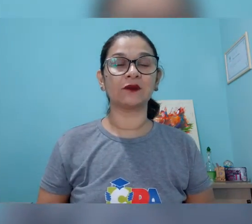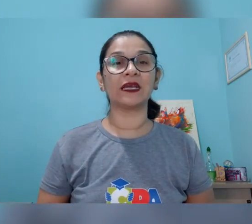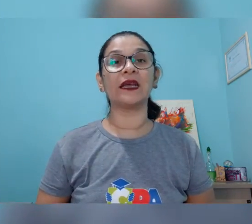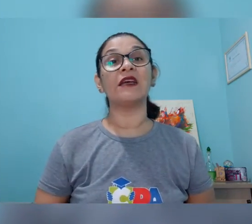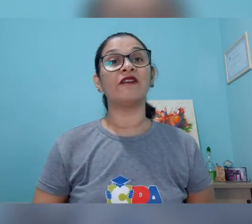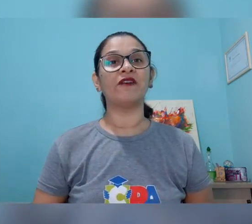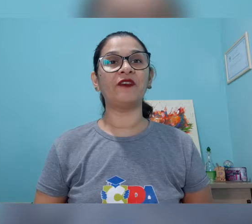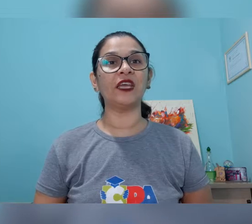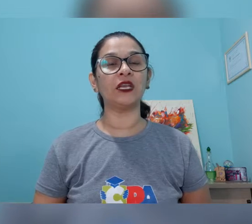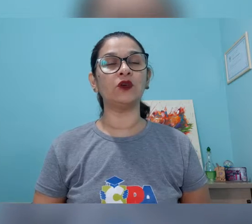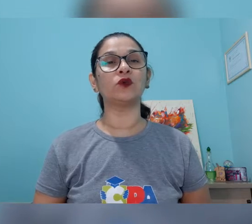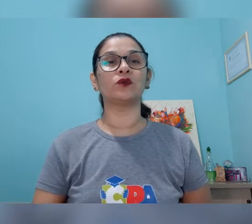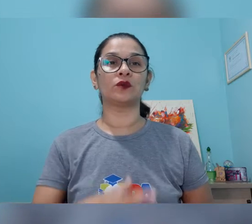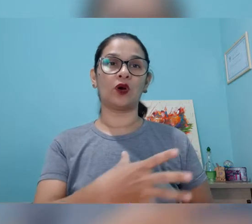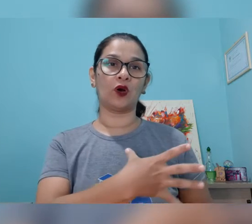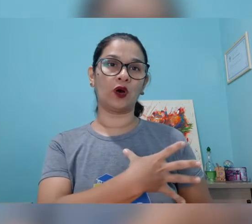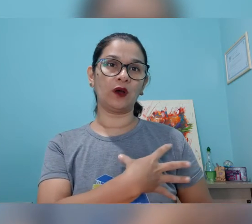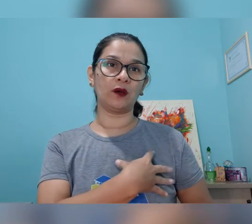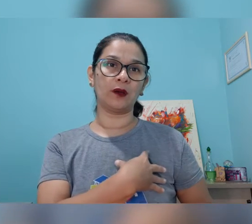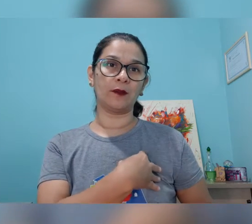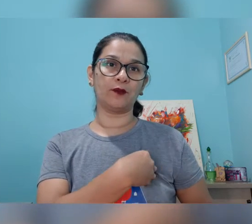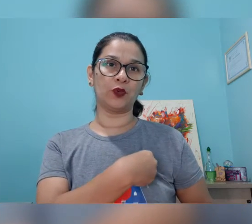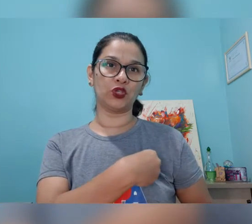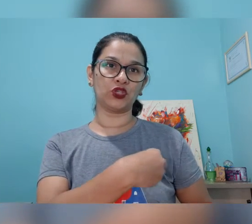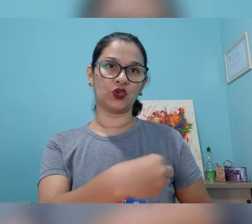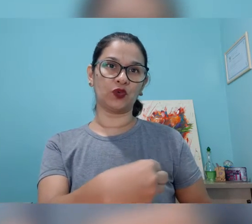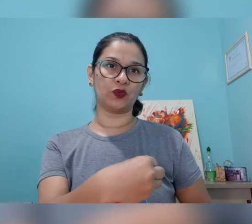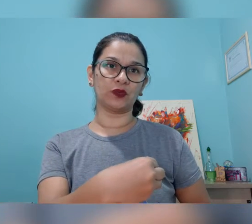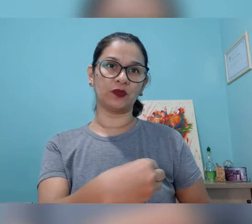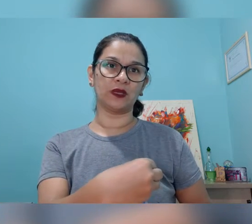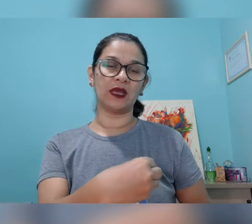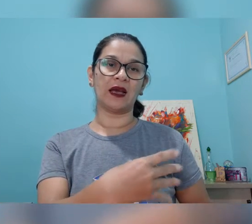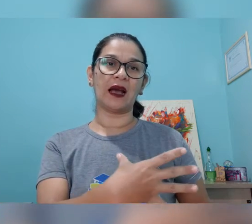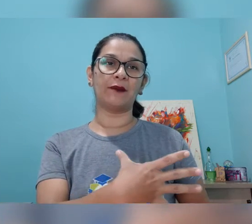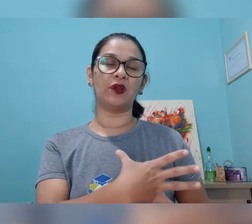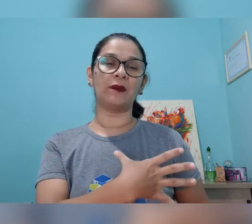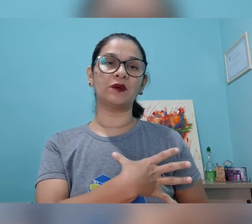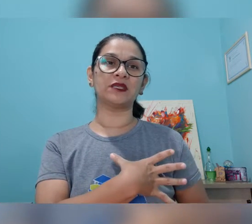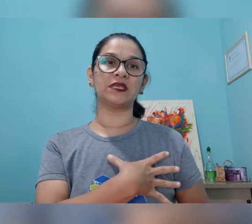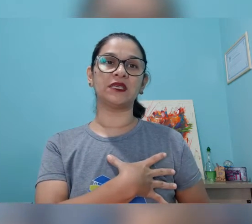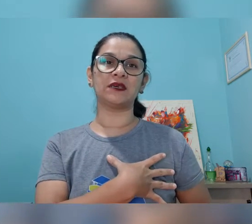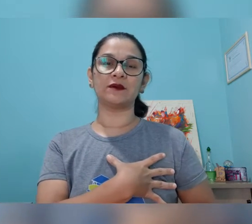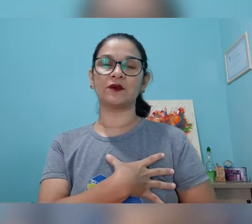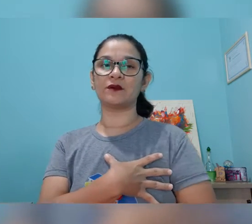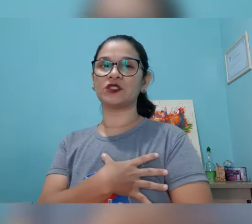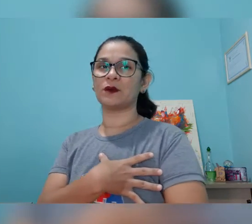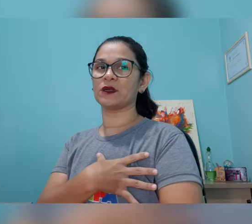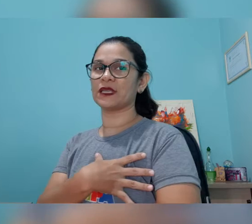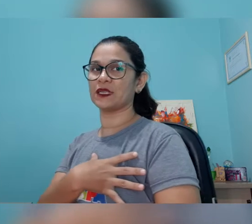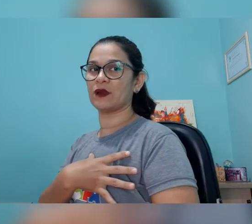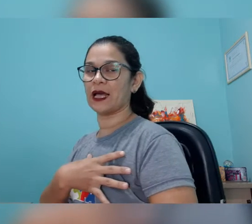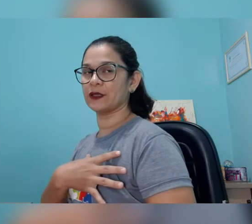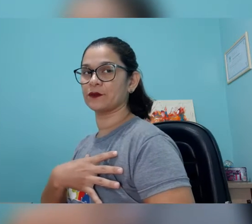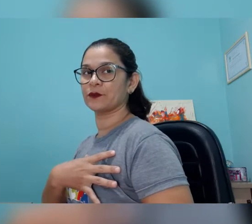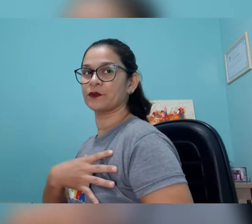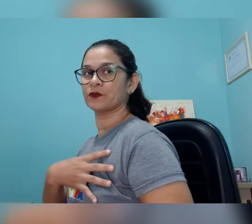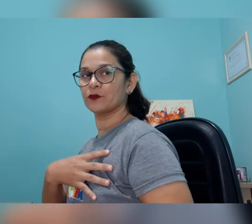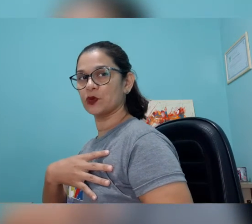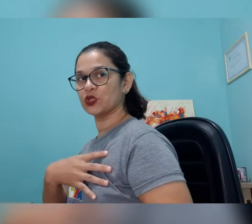bênção, né? Filho, ó. Puxou. Abriu a mãozinha. Deixa eu botar aqui do lado.